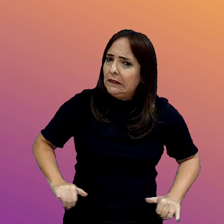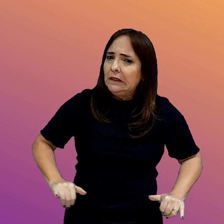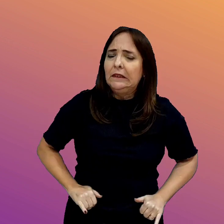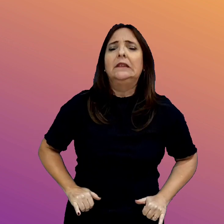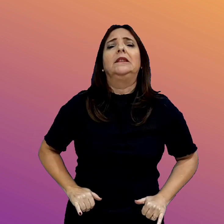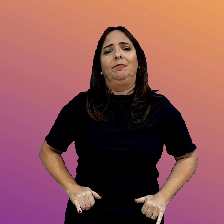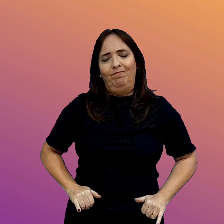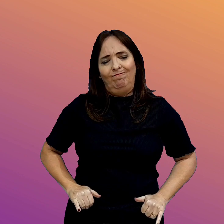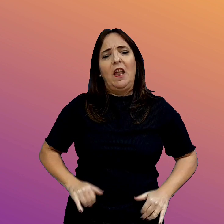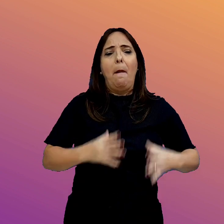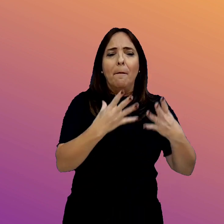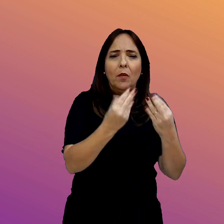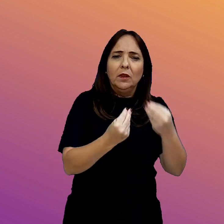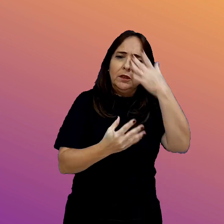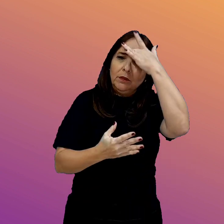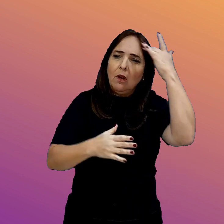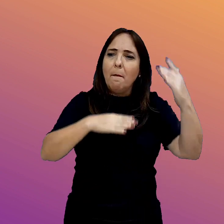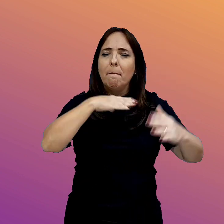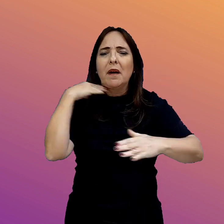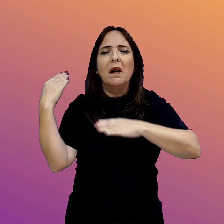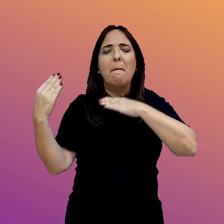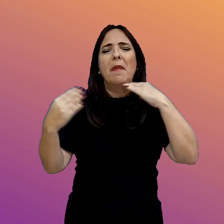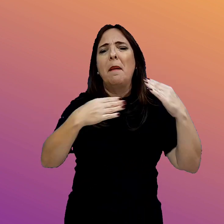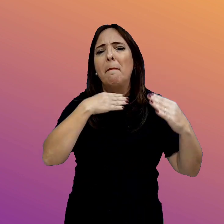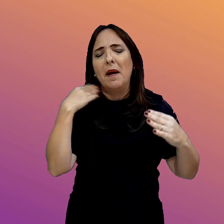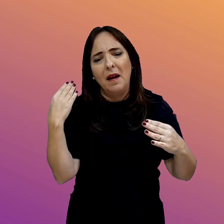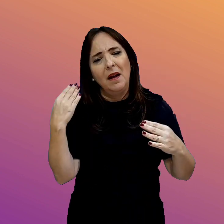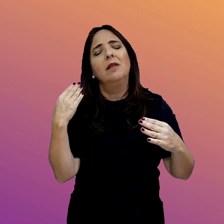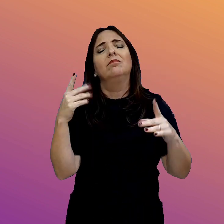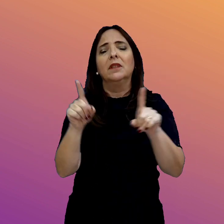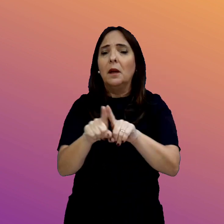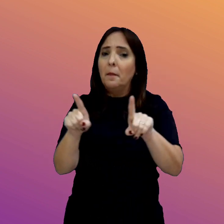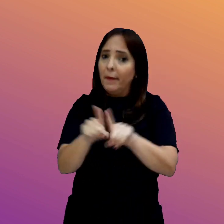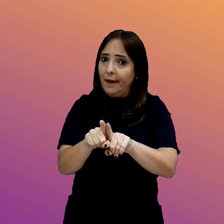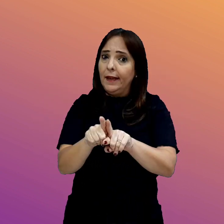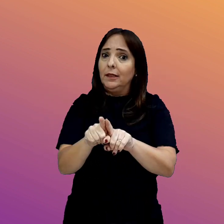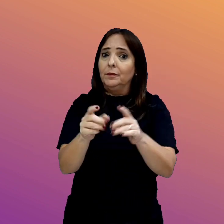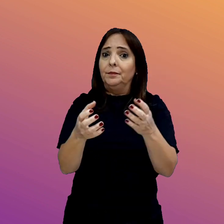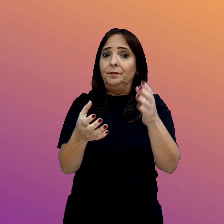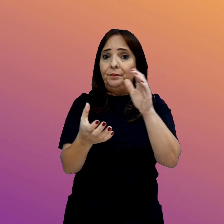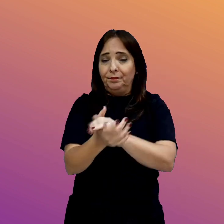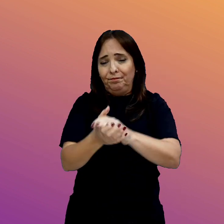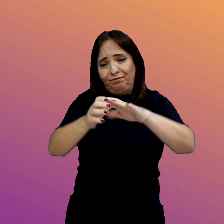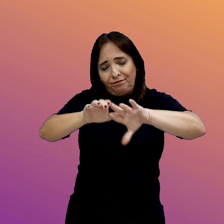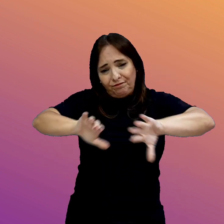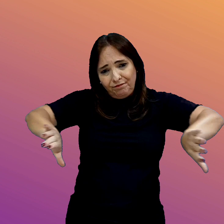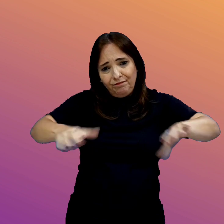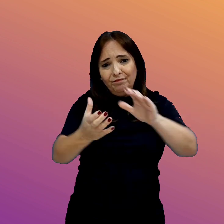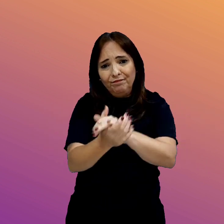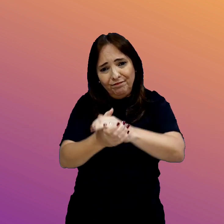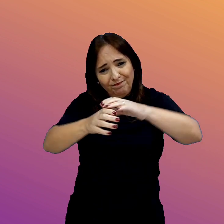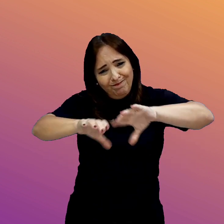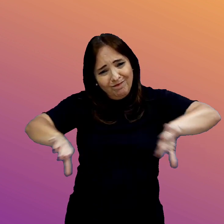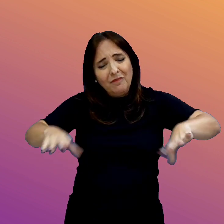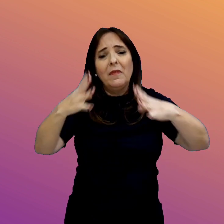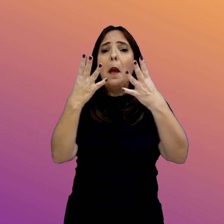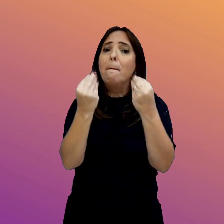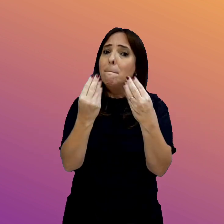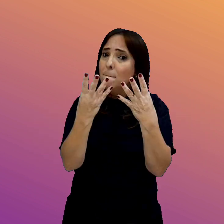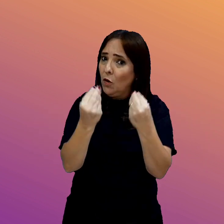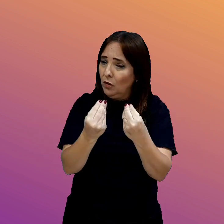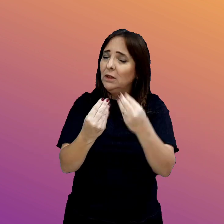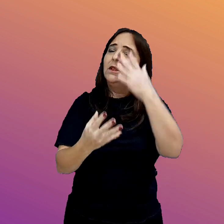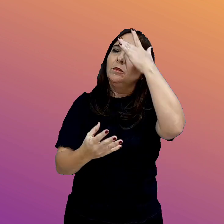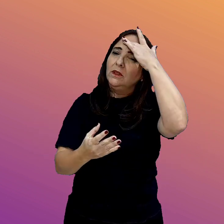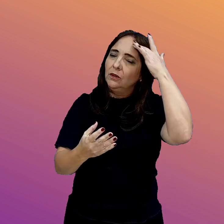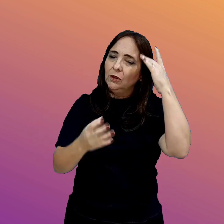pelo falecimento, seja pelo desemprego, seja pelo divórcio. Nós tivemos muitas situações assim,